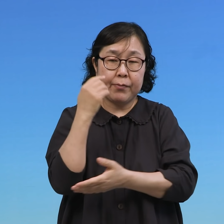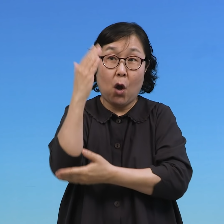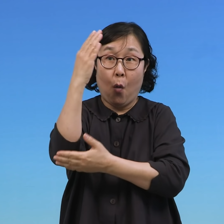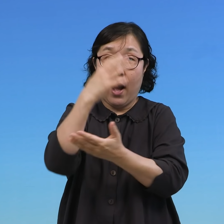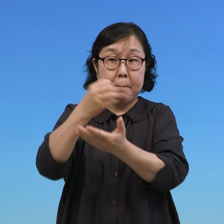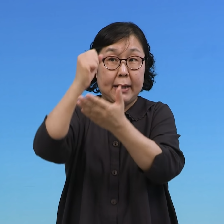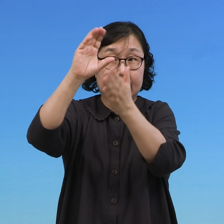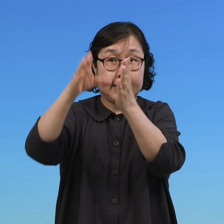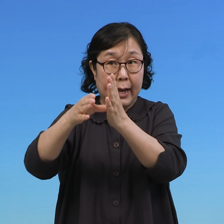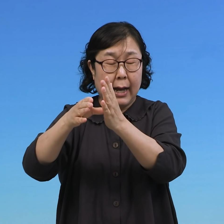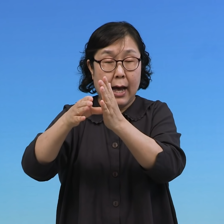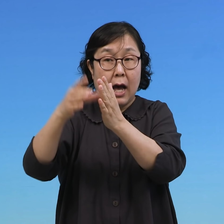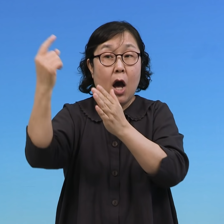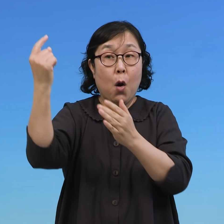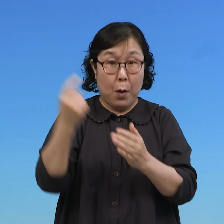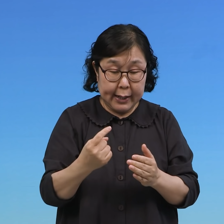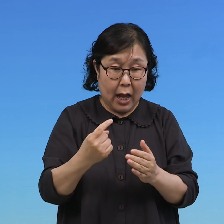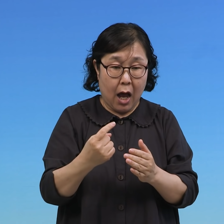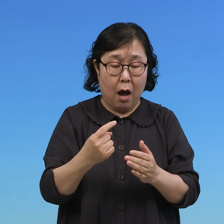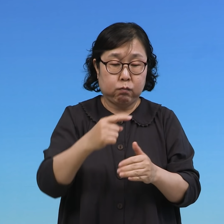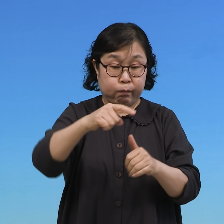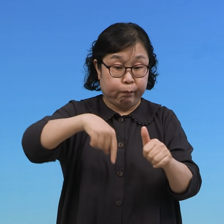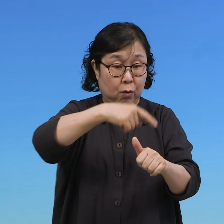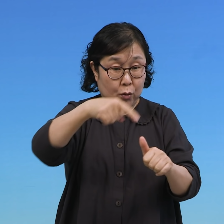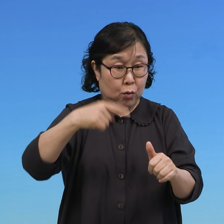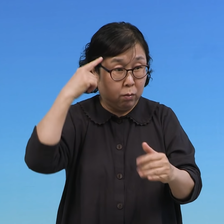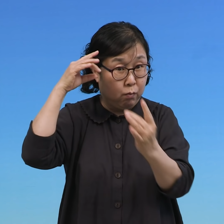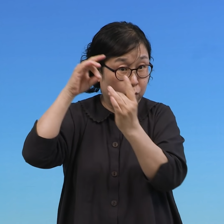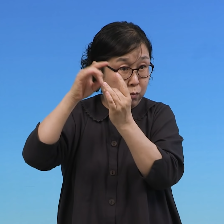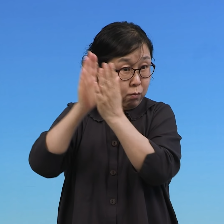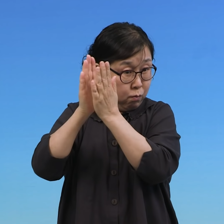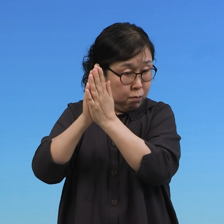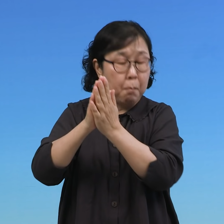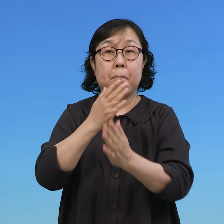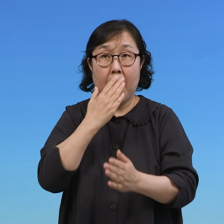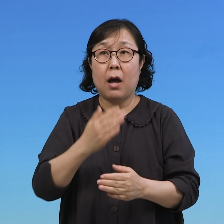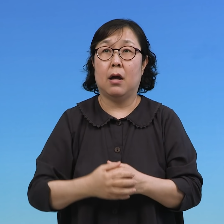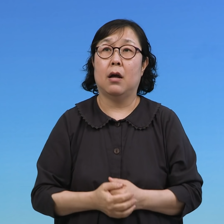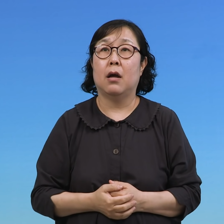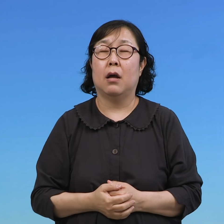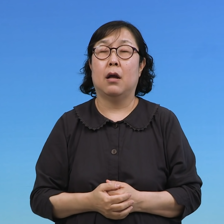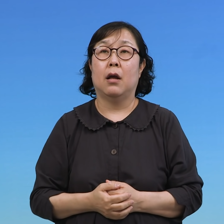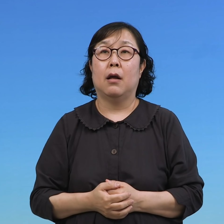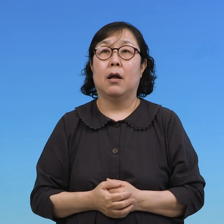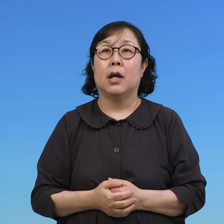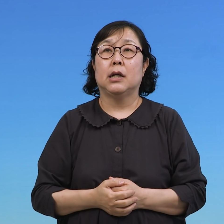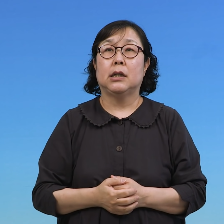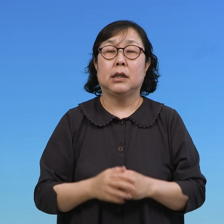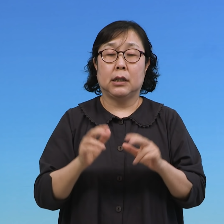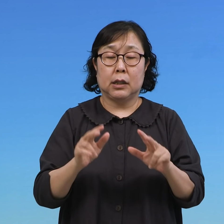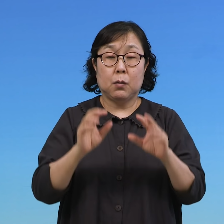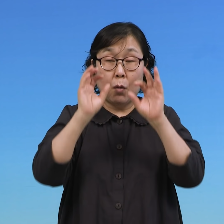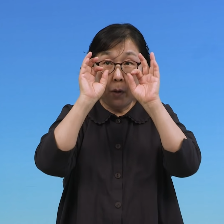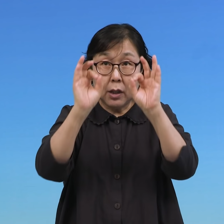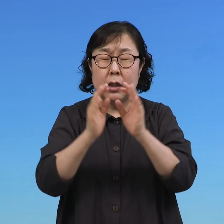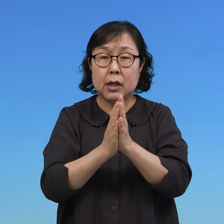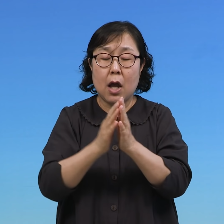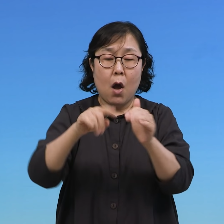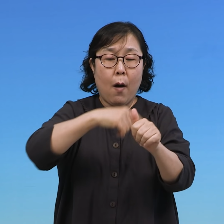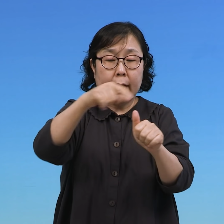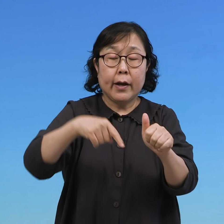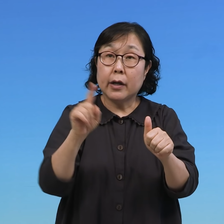왔다. 상황적으로 모든 사람들이 다 동의할 수밖에 없는 상황이에요. 오늘 본문 바로 앞에